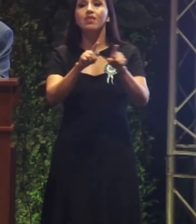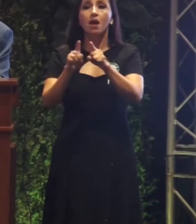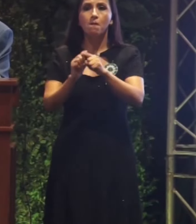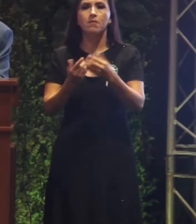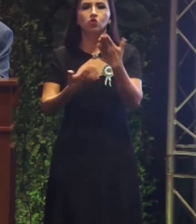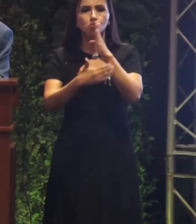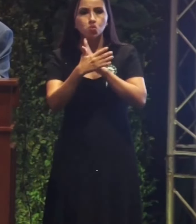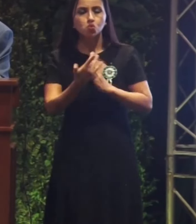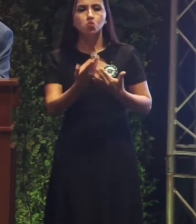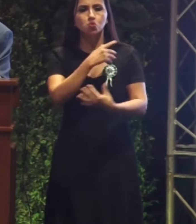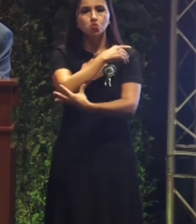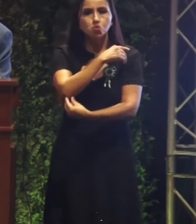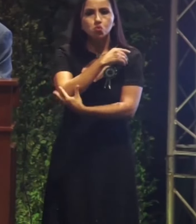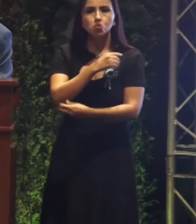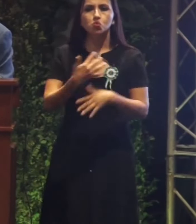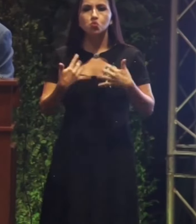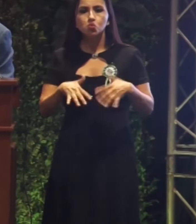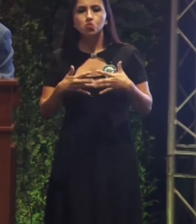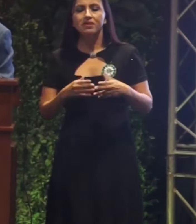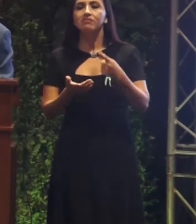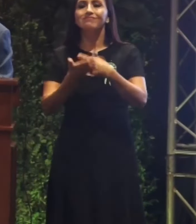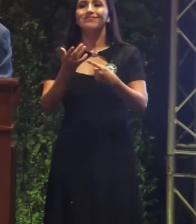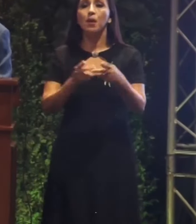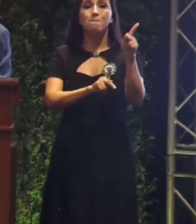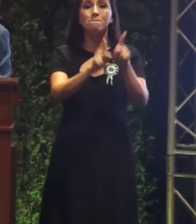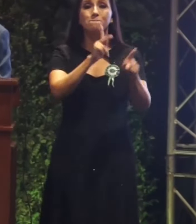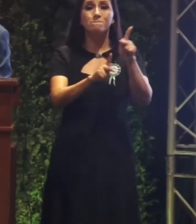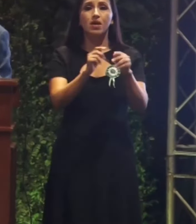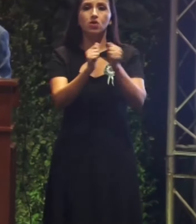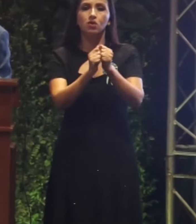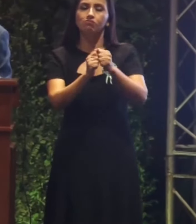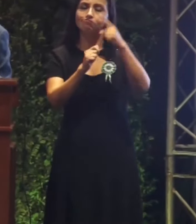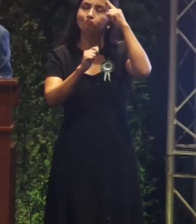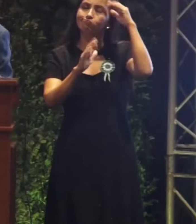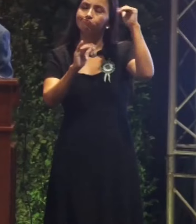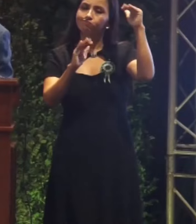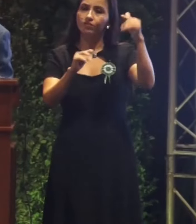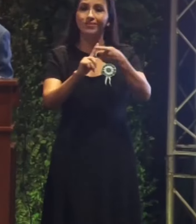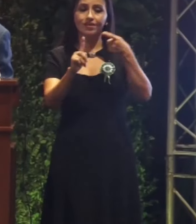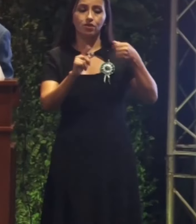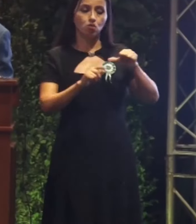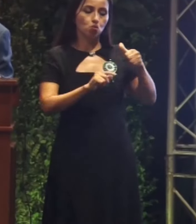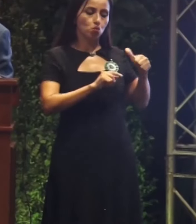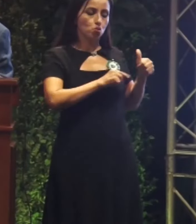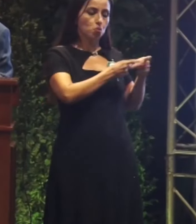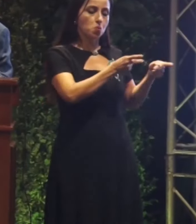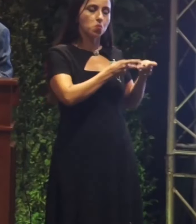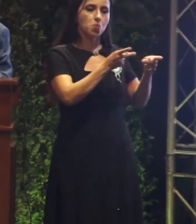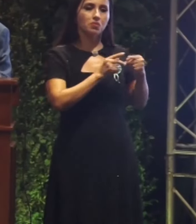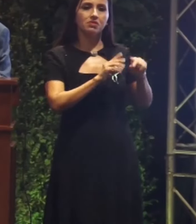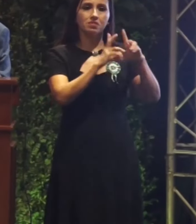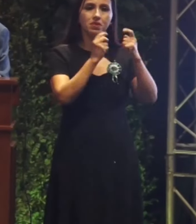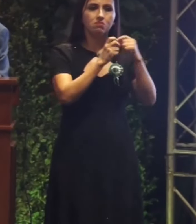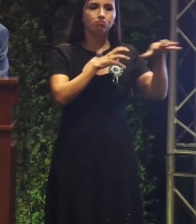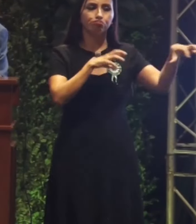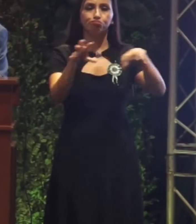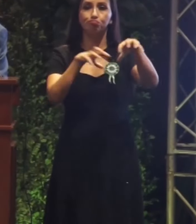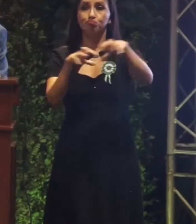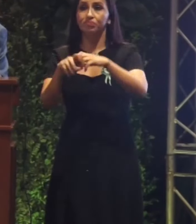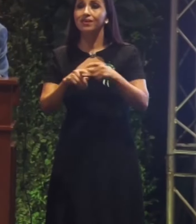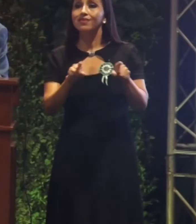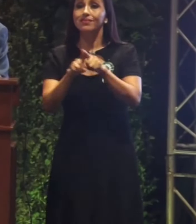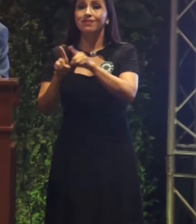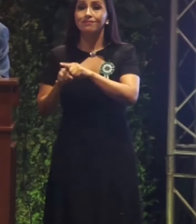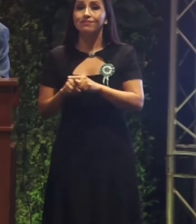miserias. Las miserias llegan de la mano de gente con esperanza desde otras provincias y departamentos, pero